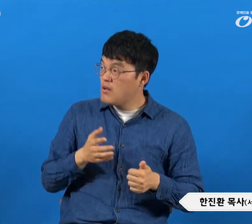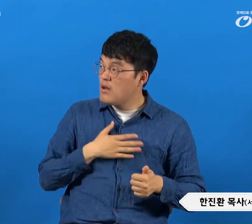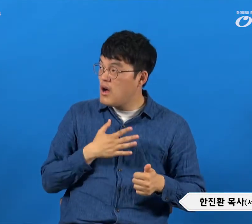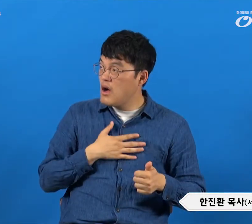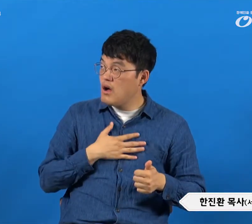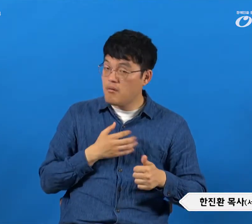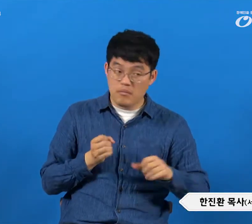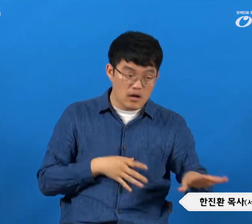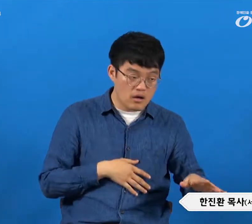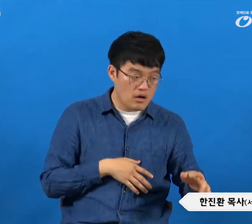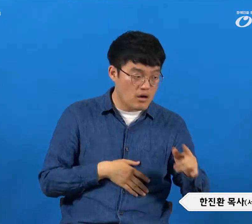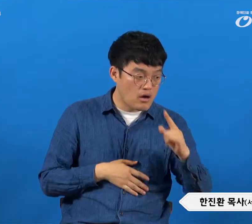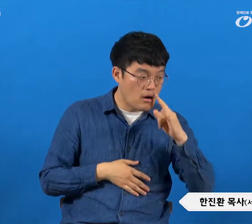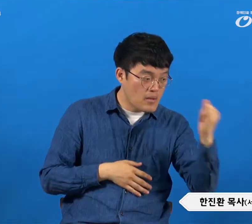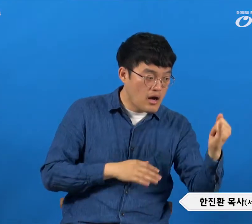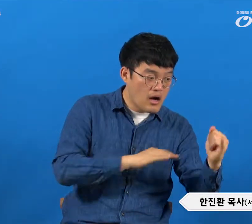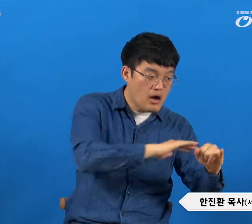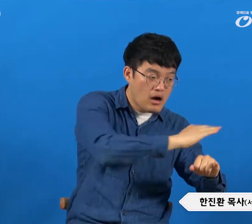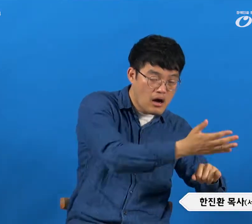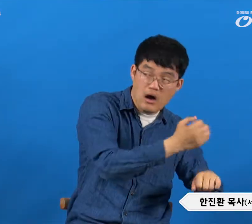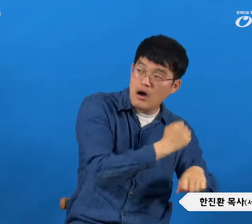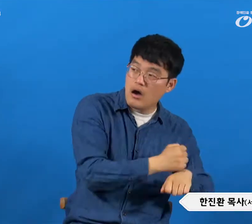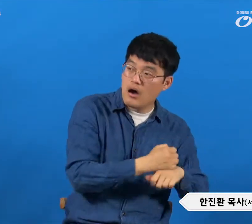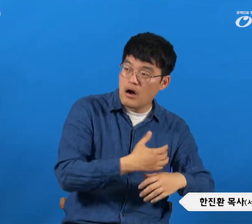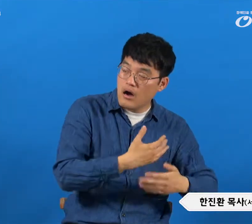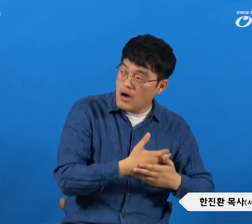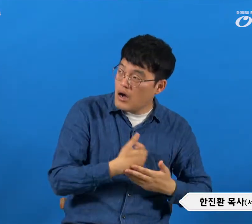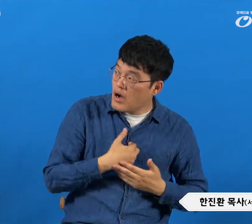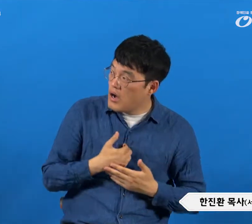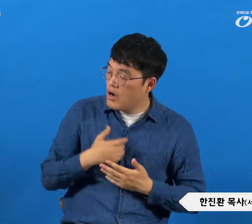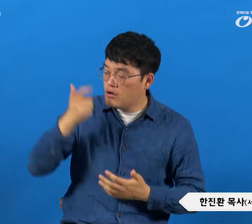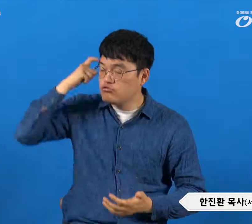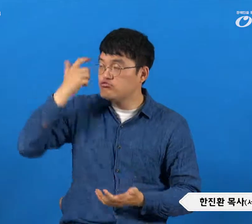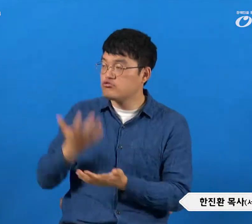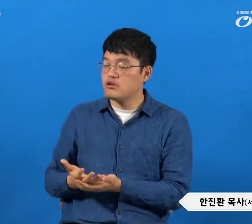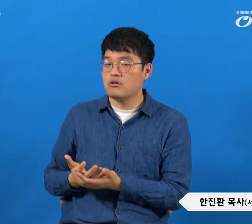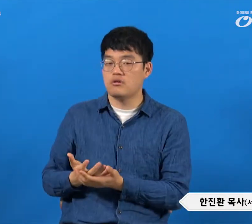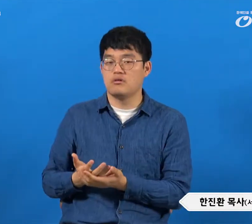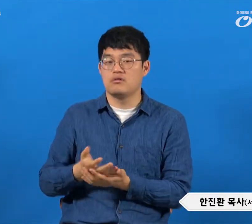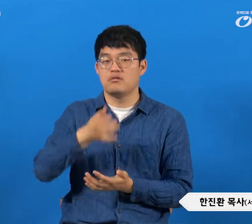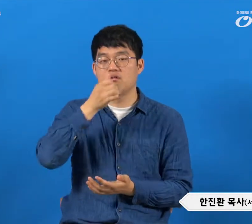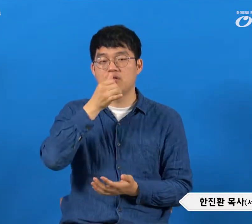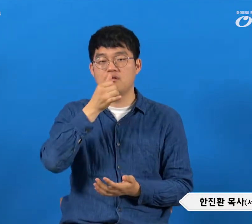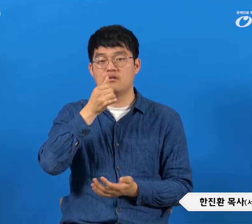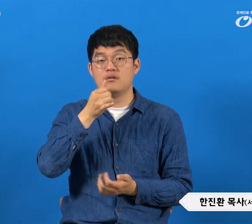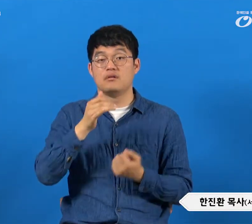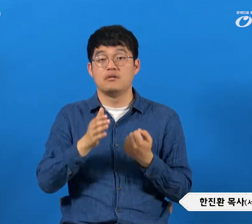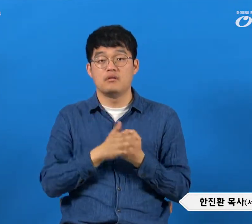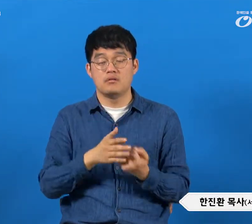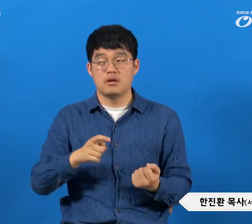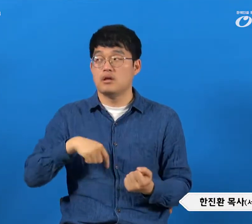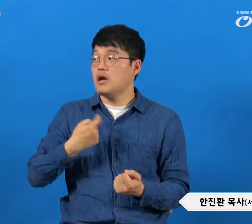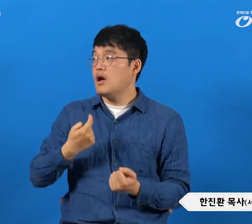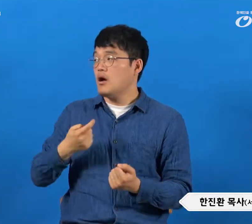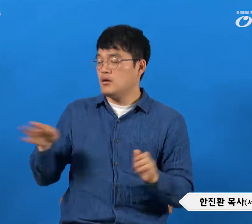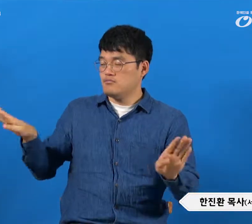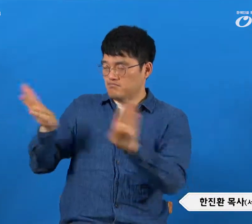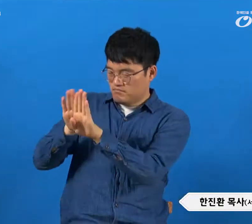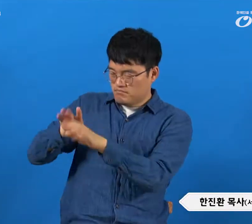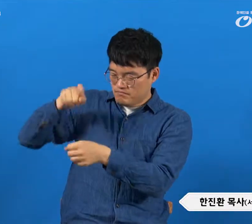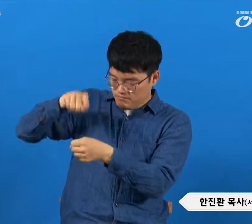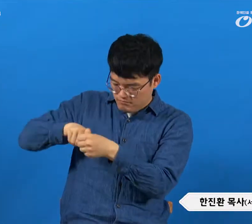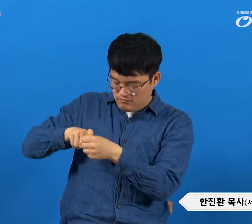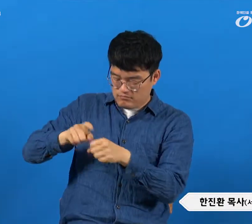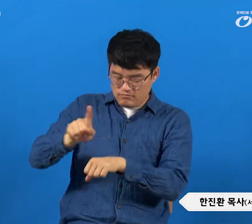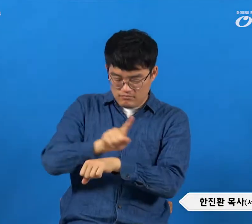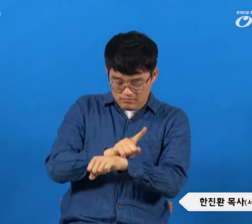충격을 받았습니다. 그런 일이 있으리라고는 어떻게 상상이라도 했겠습니까? 자기 방문을 닫아